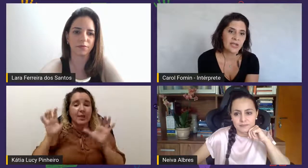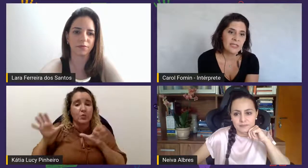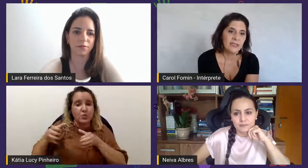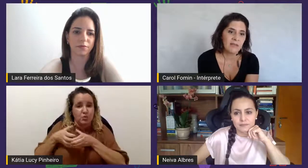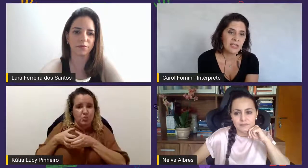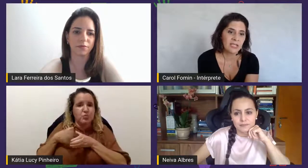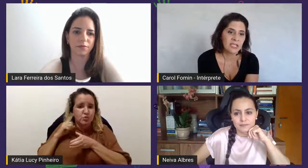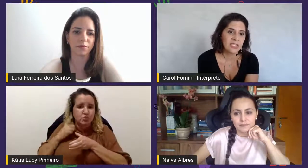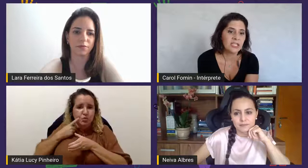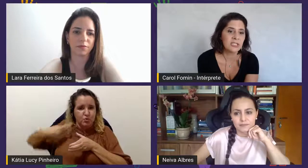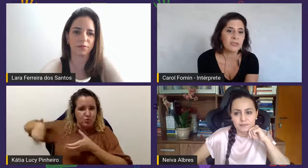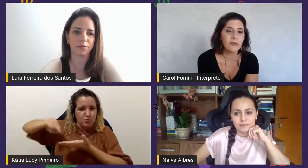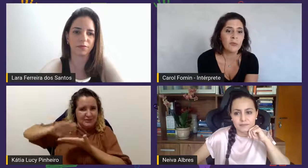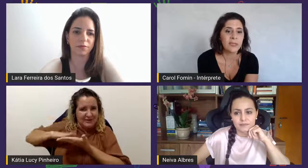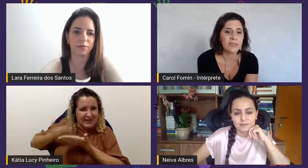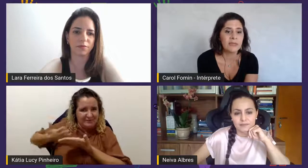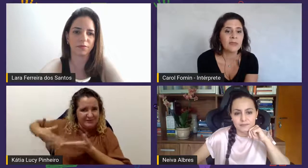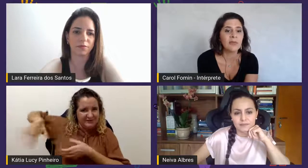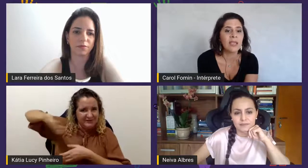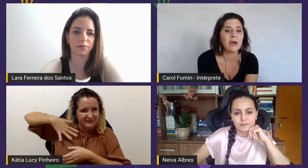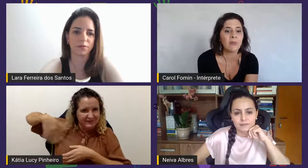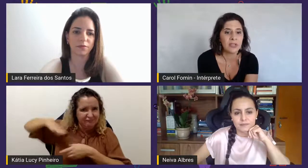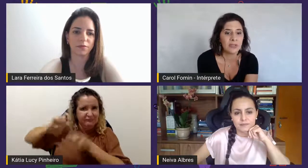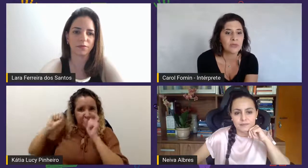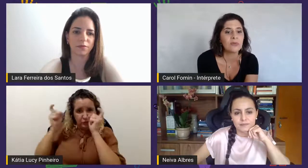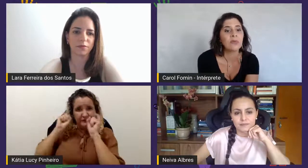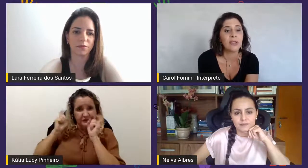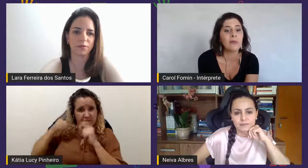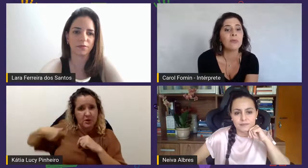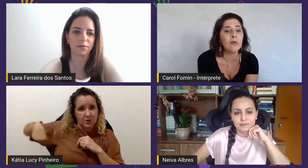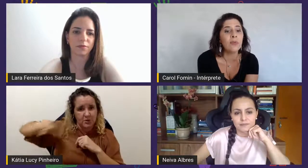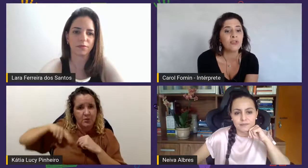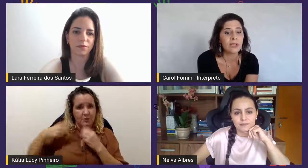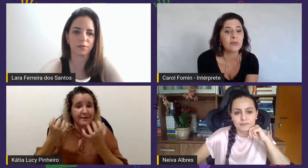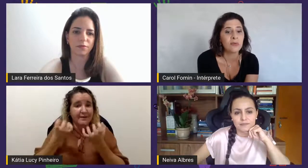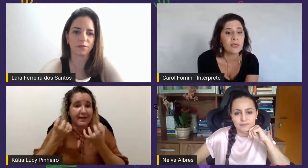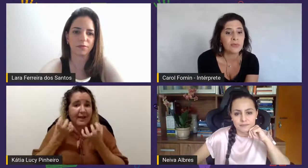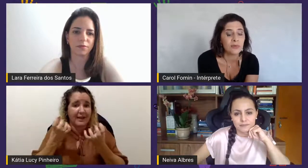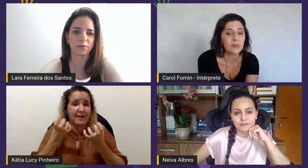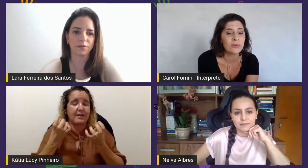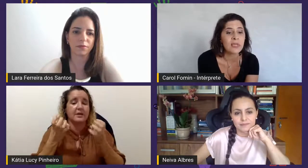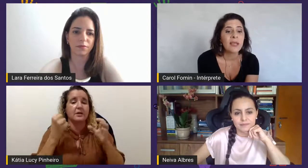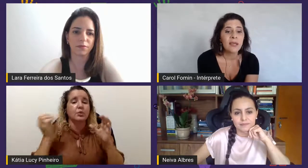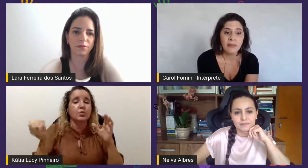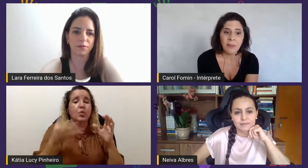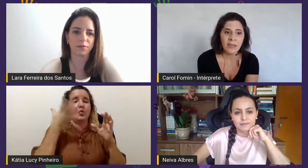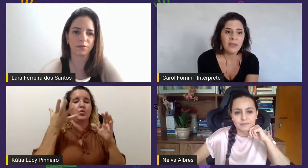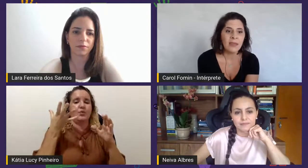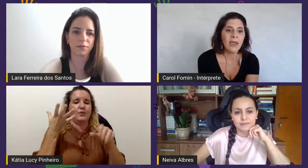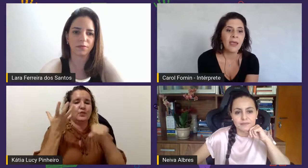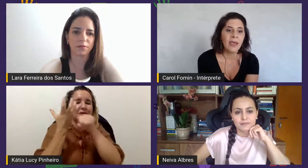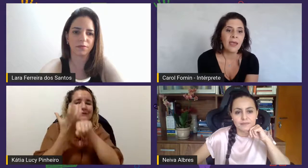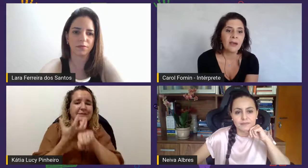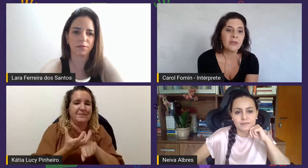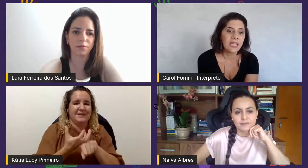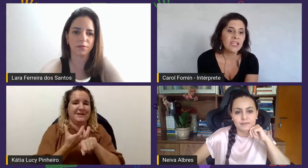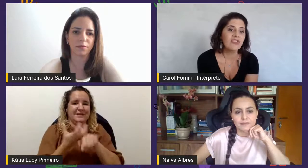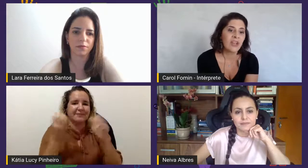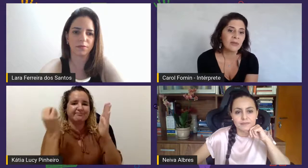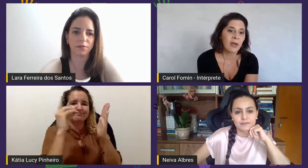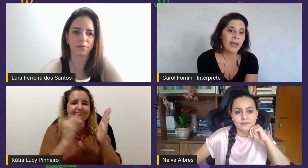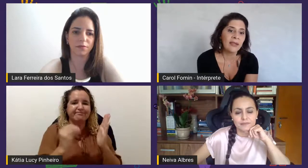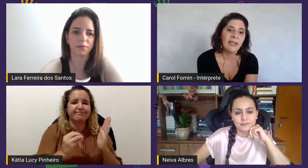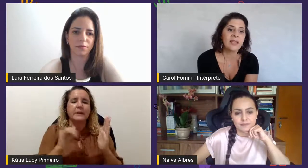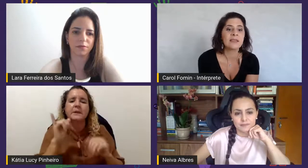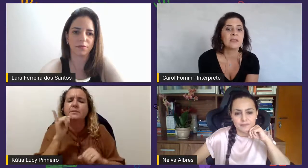nessas diferentes linguagens artísticas, eu fico pensando que a comunidade surda e o grupo de tradutores surdos também gostaria